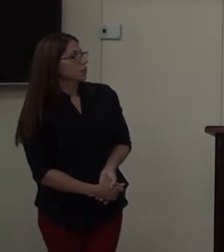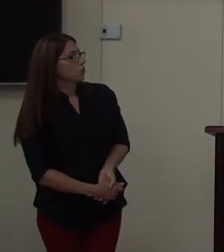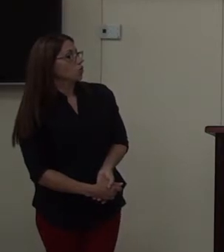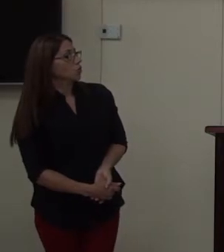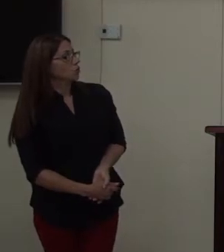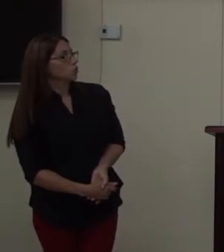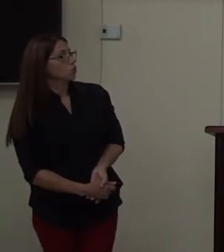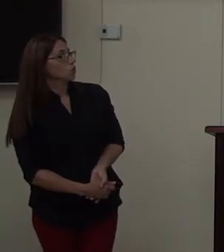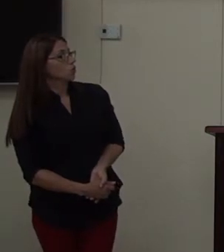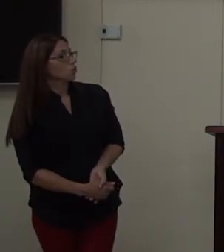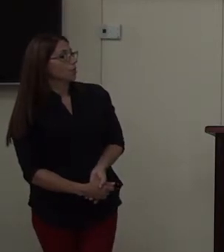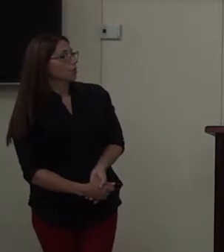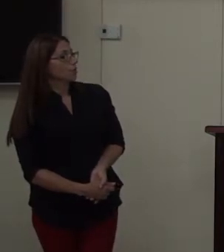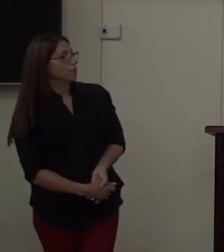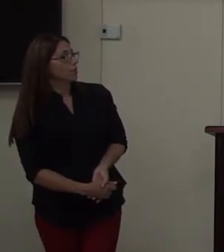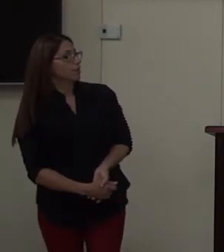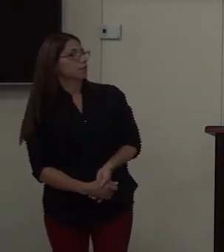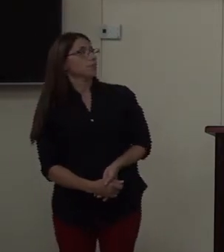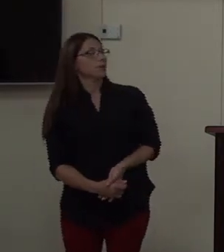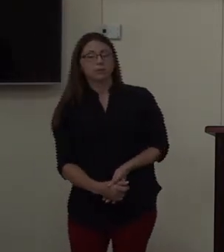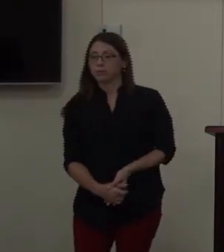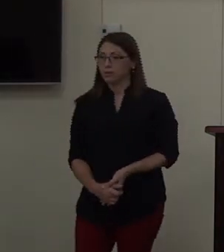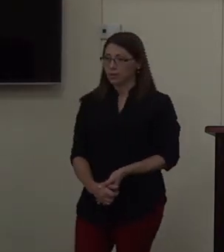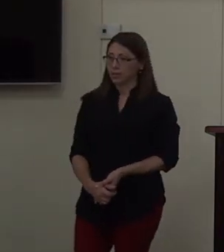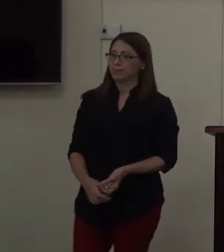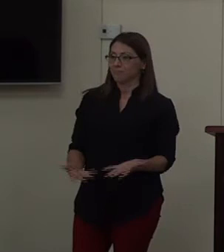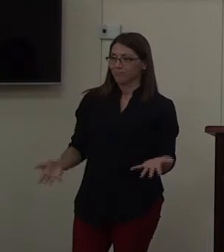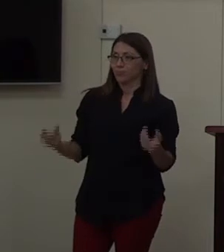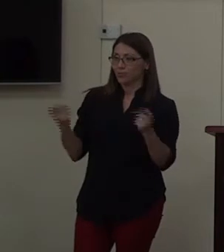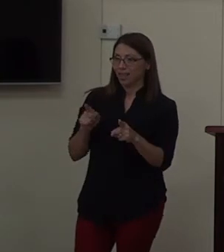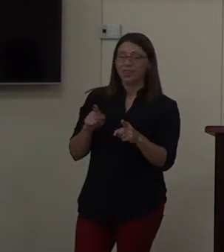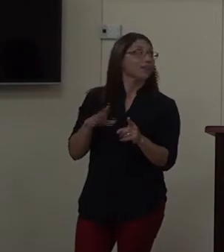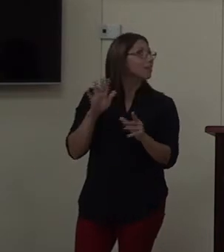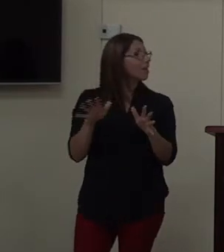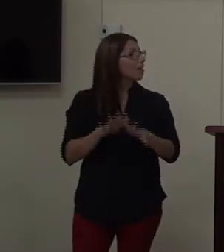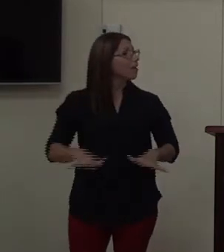a todos los usos, no solamente para sobrevivir, sino para prosperar.